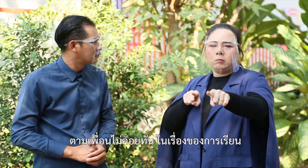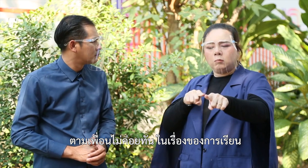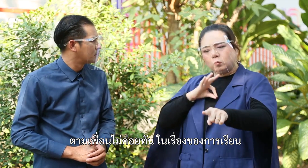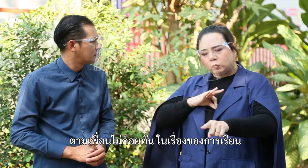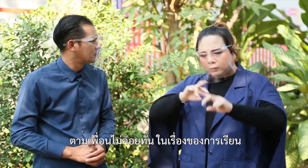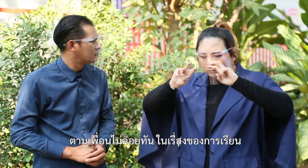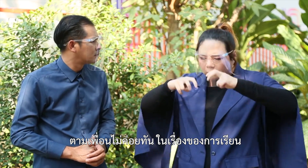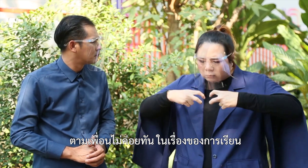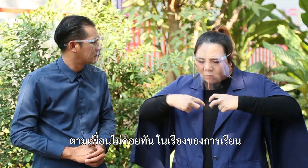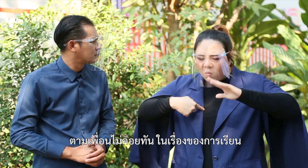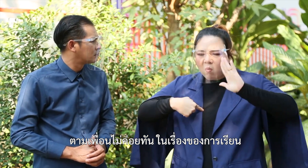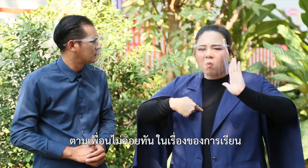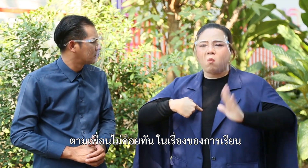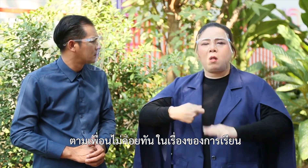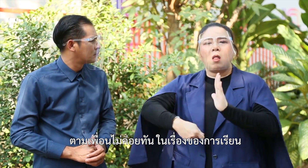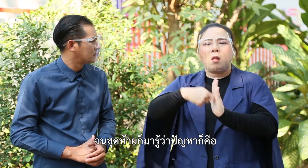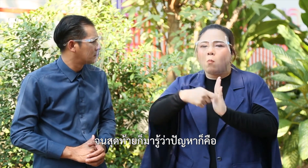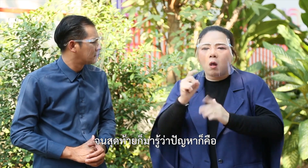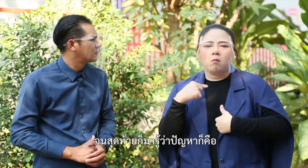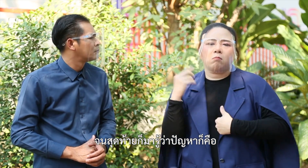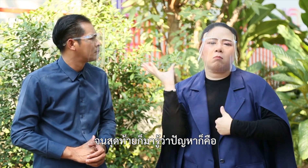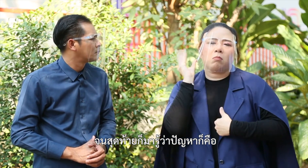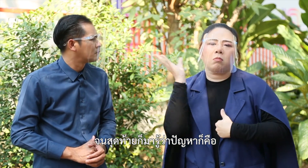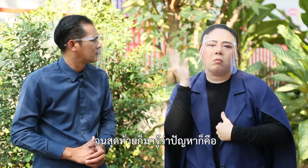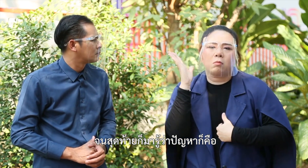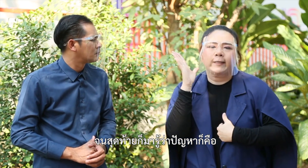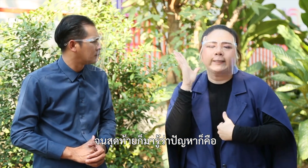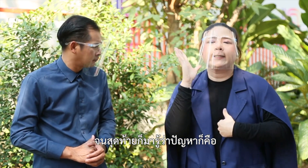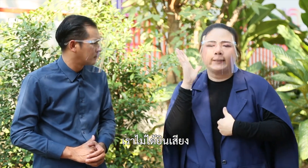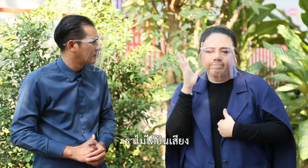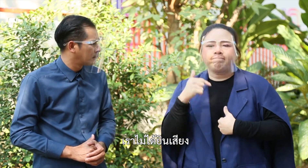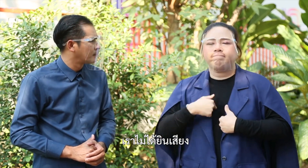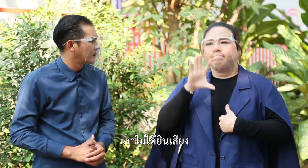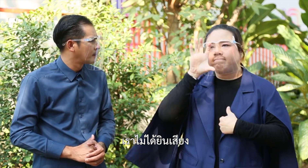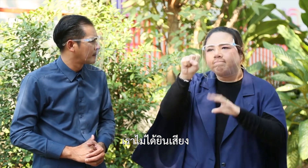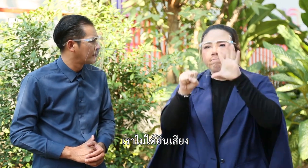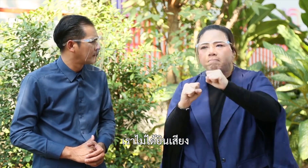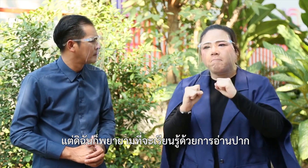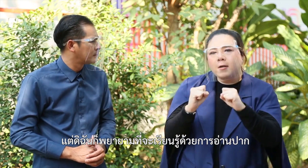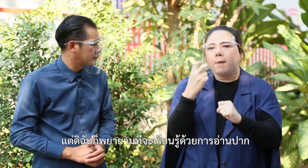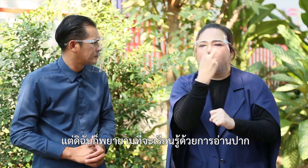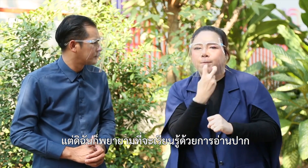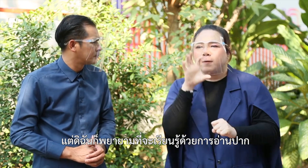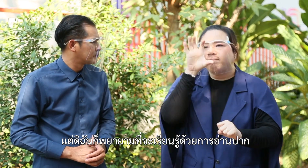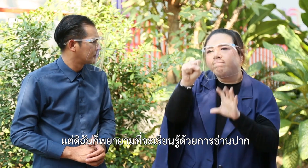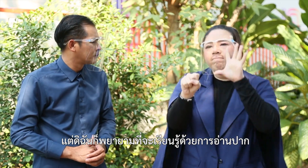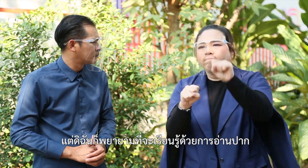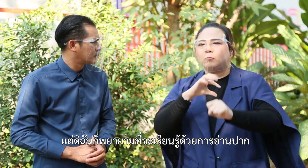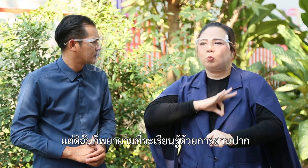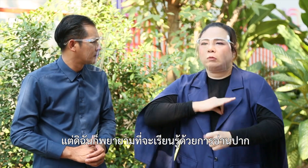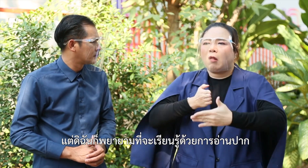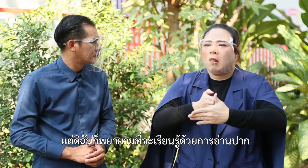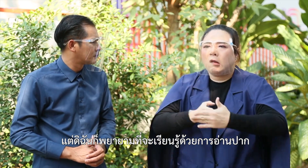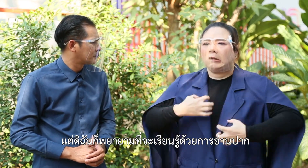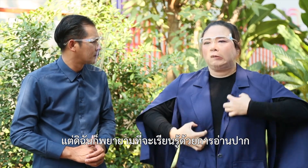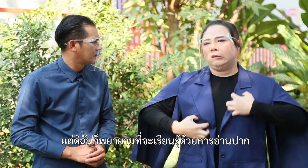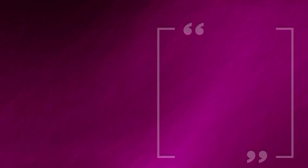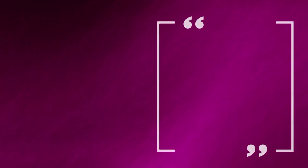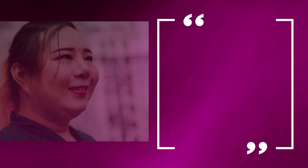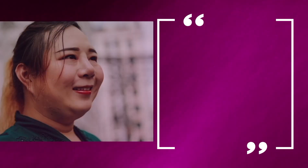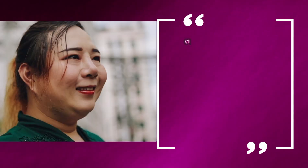to